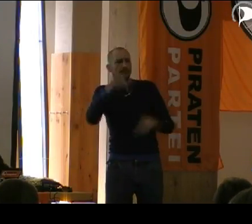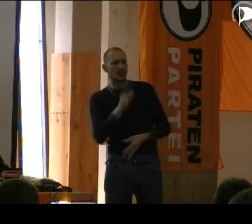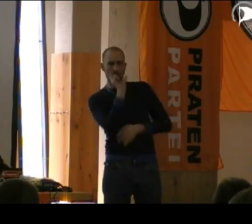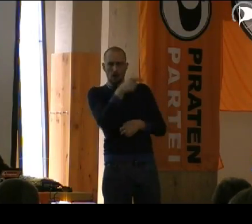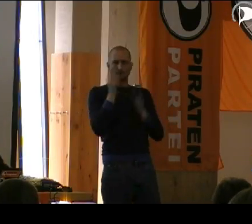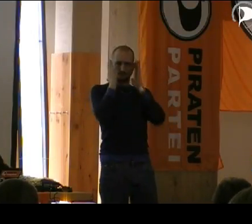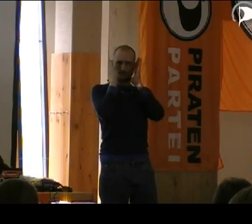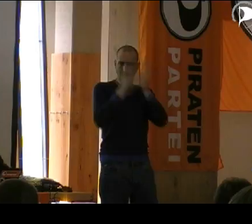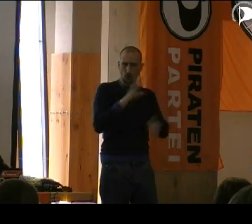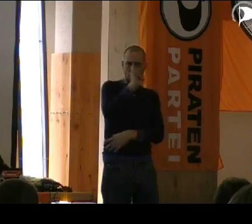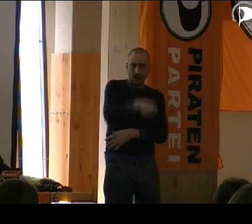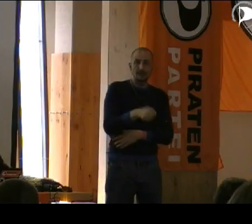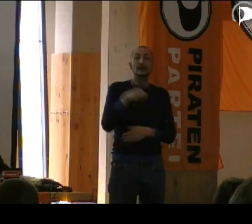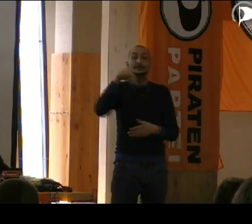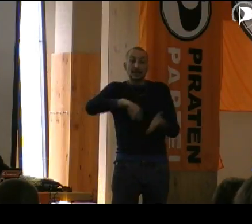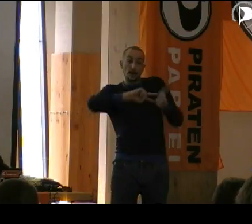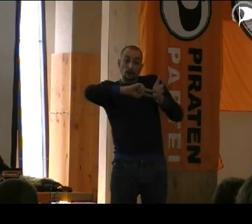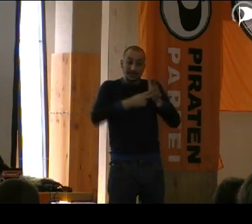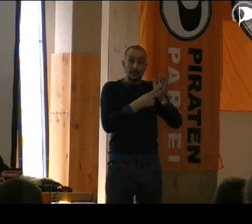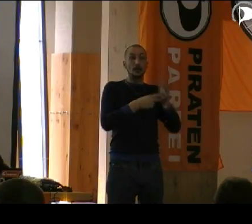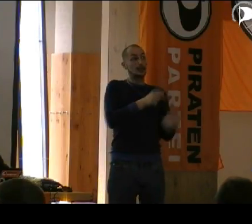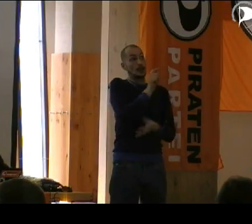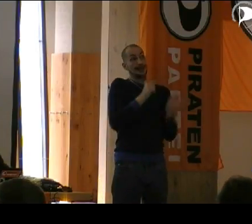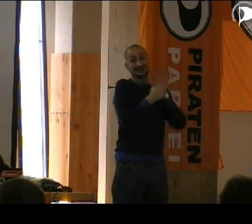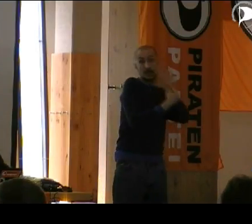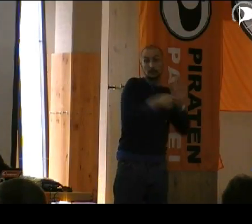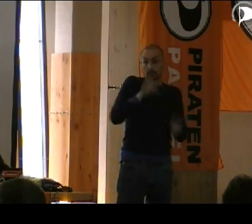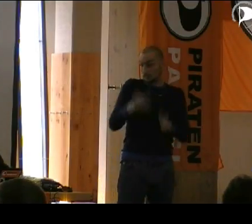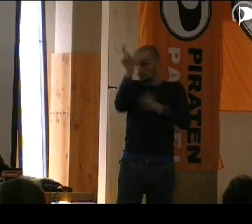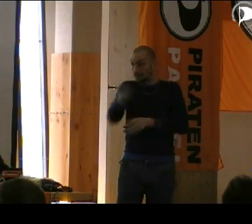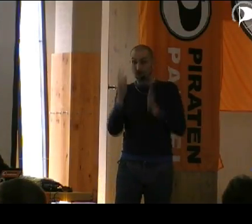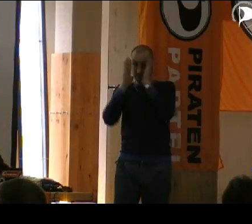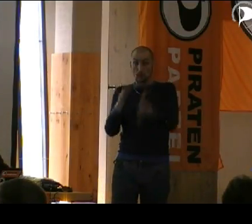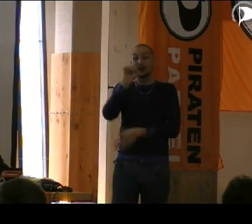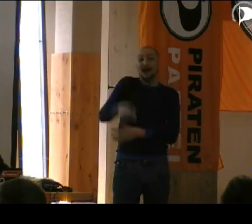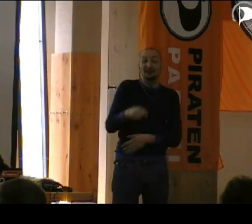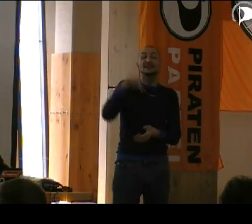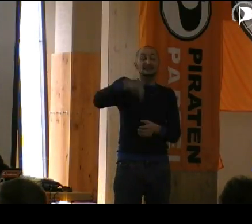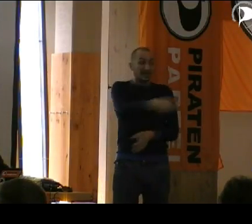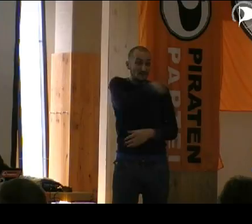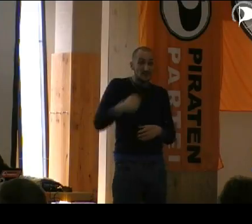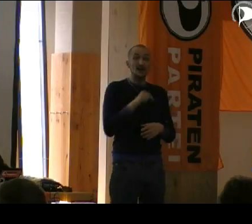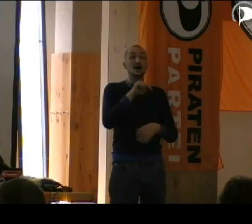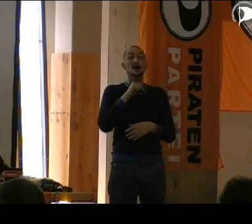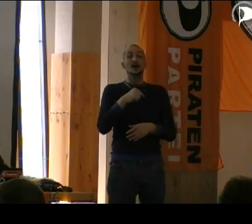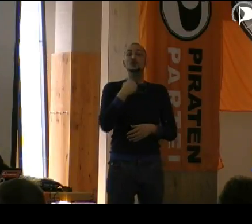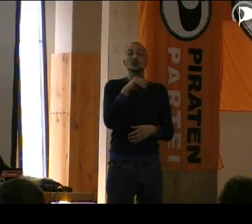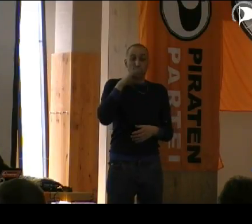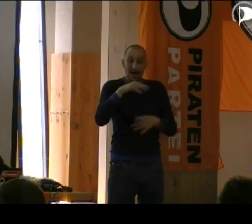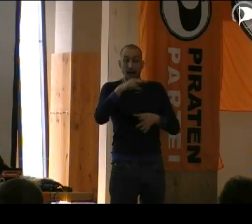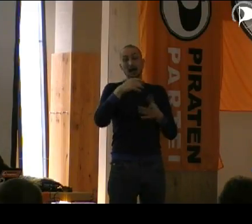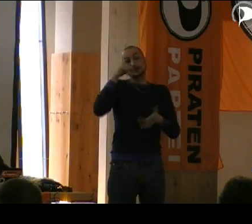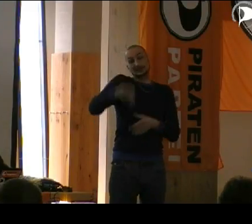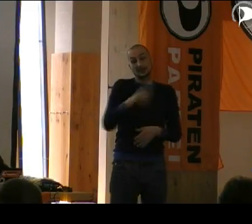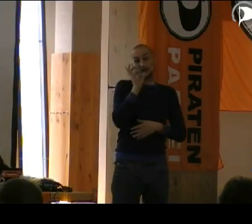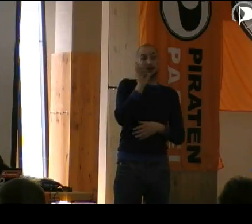politikern zu zeigen den menschen können hier vertrauen miteinander zu reden wir sind das sprachrohr in die parlamente und auf